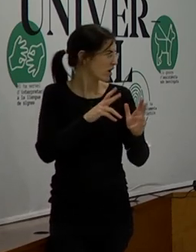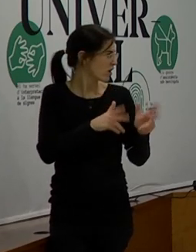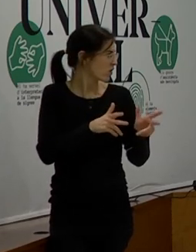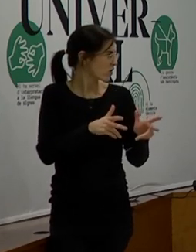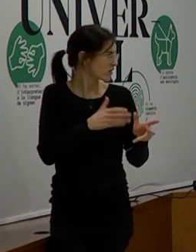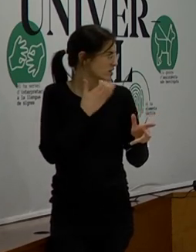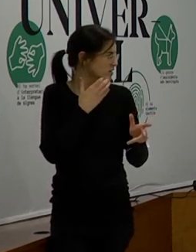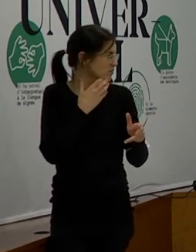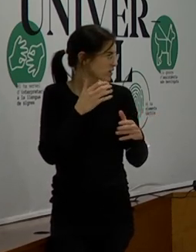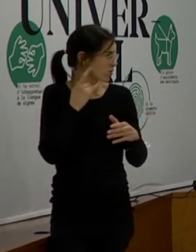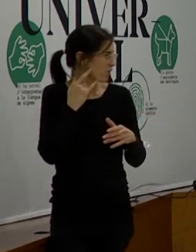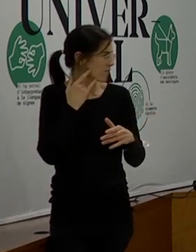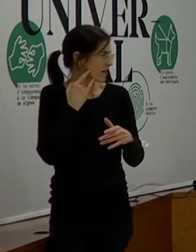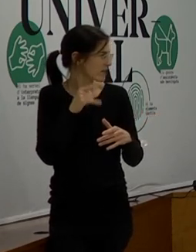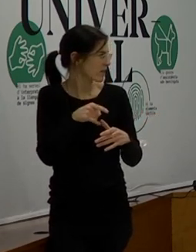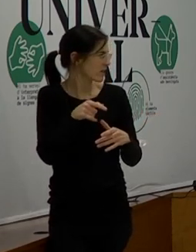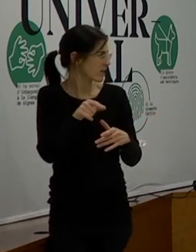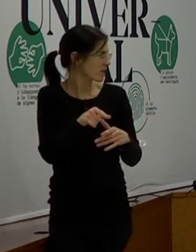funciona, es así.